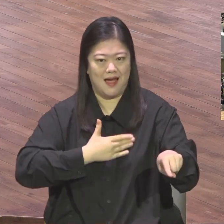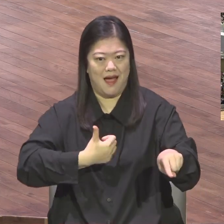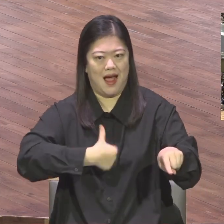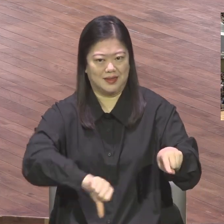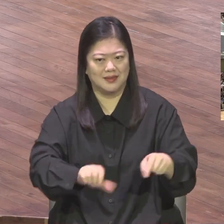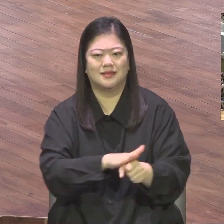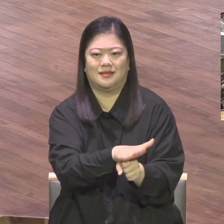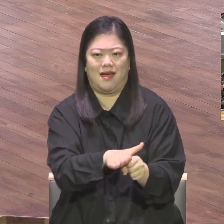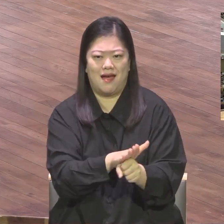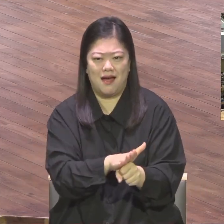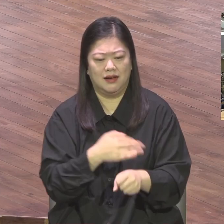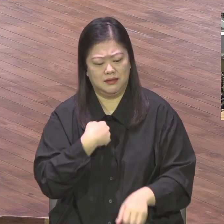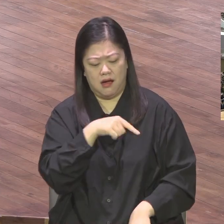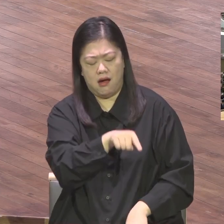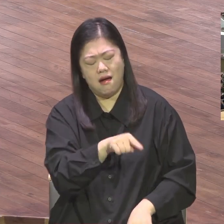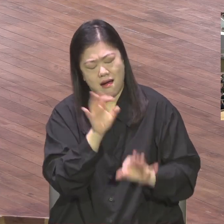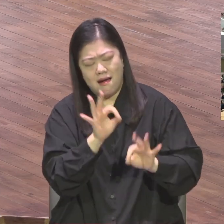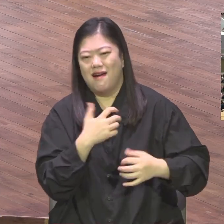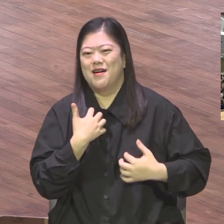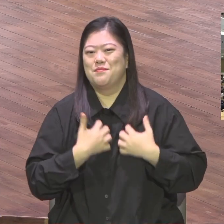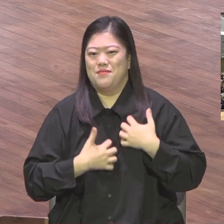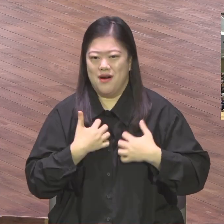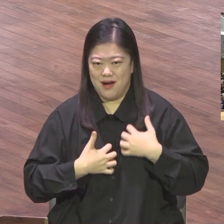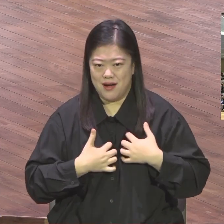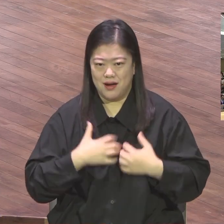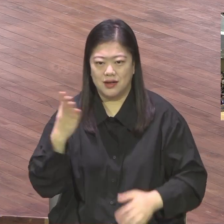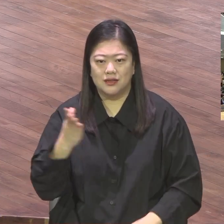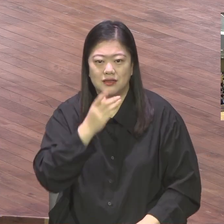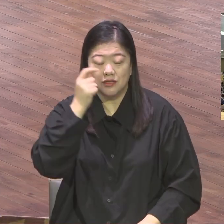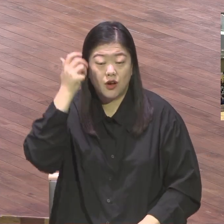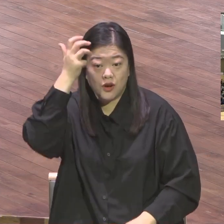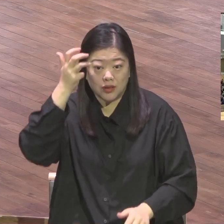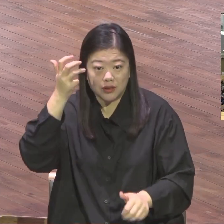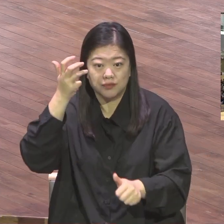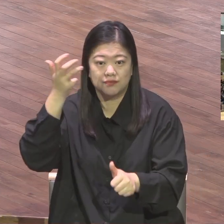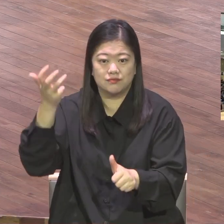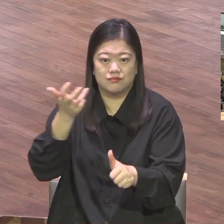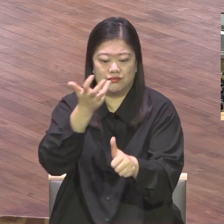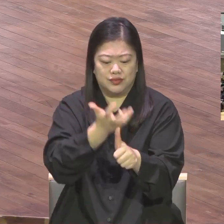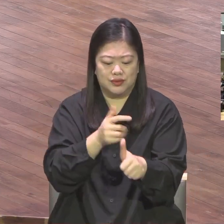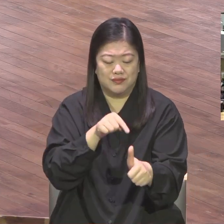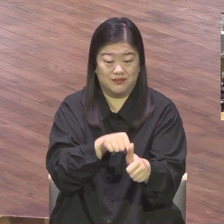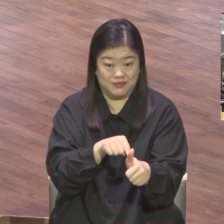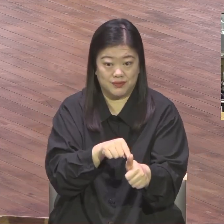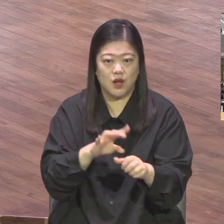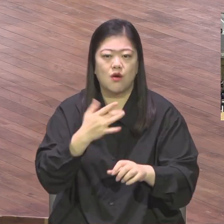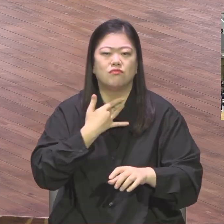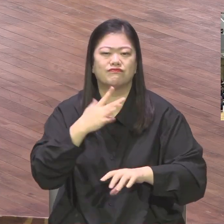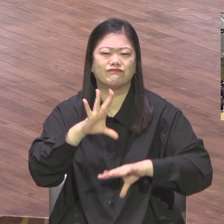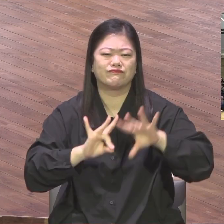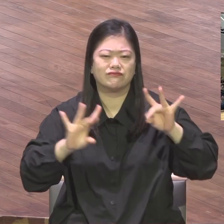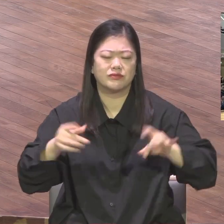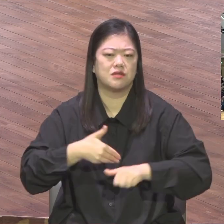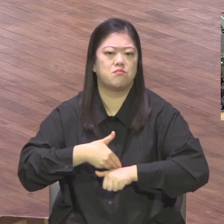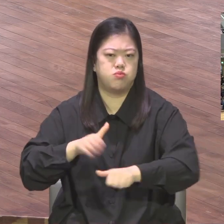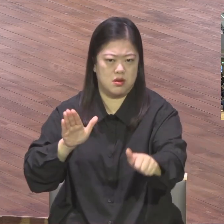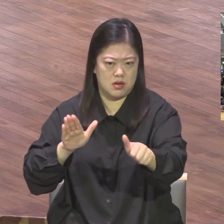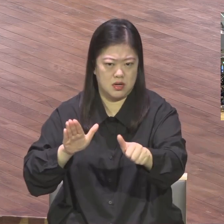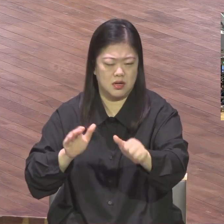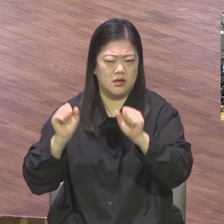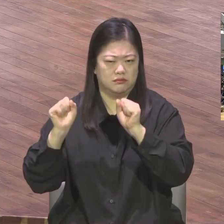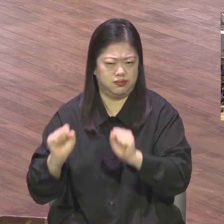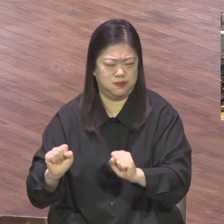아들이라 내가 너를 기뻐하노라 하시니라. 성령이 곧 예수를 광야로 몰아내신지라. 광야에서 40일을